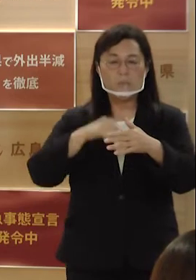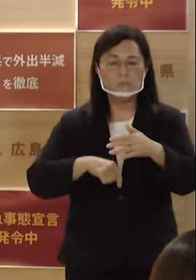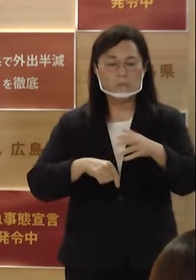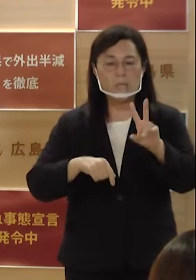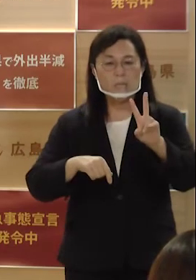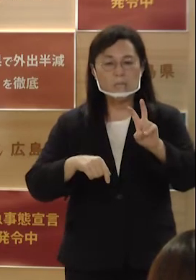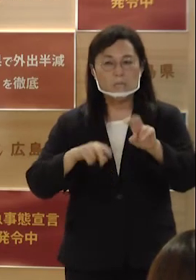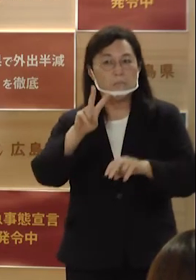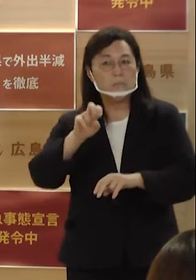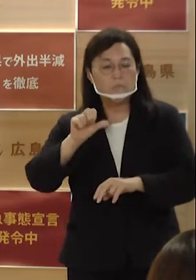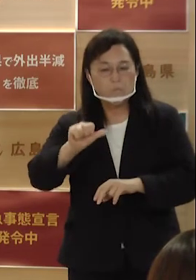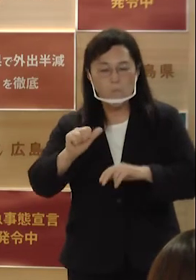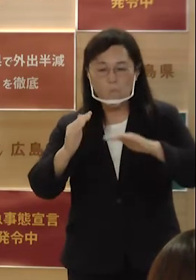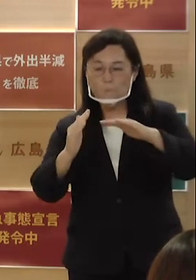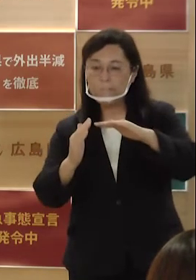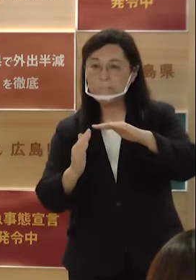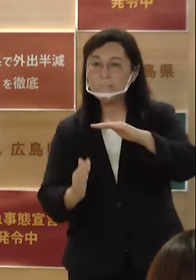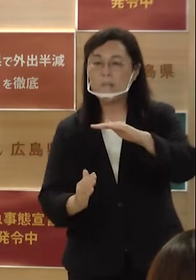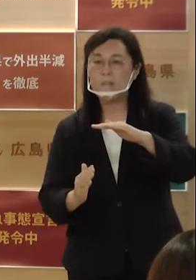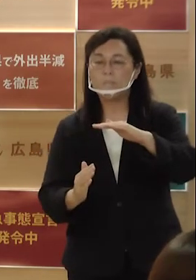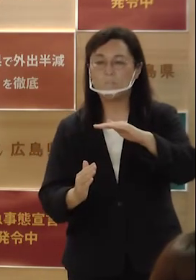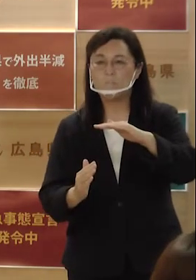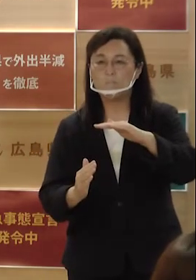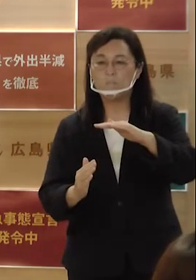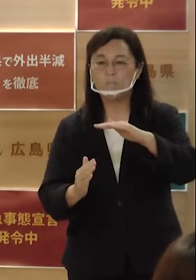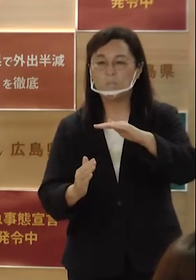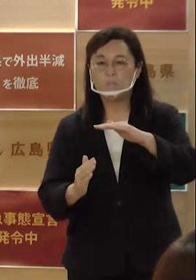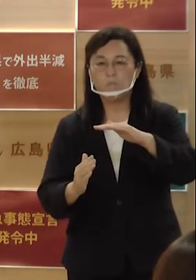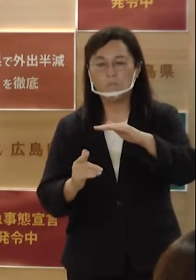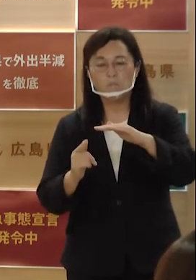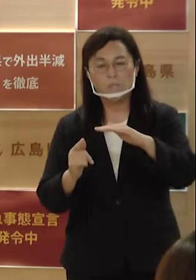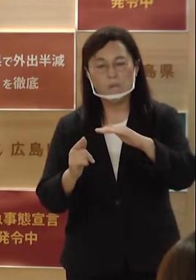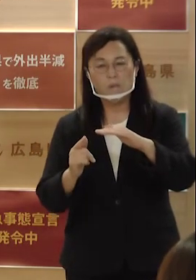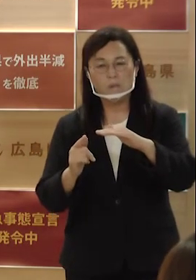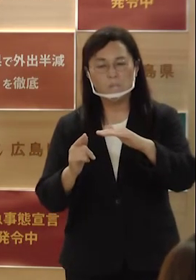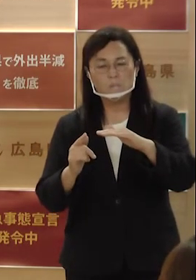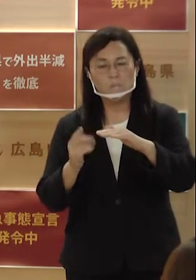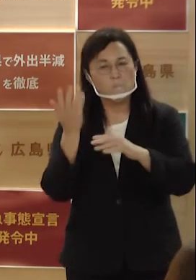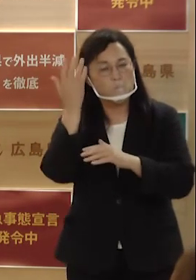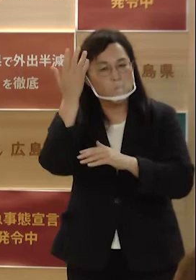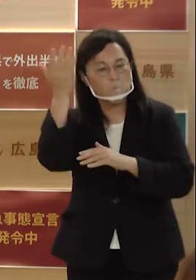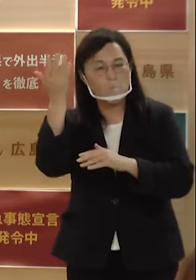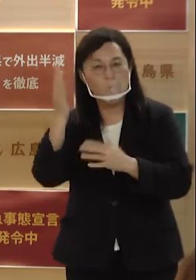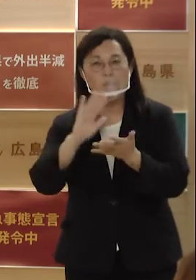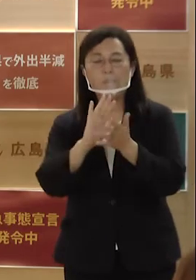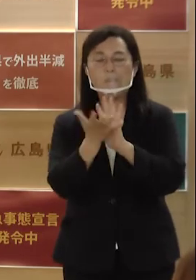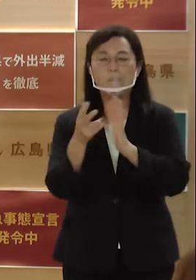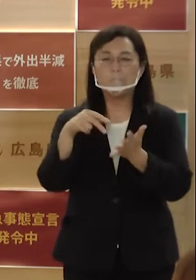見込みというのはどういったことをこう県としては予測していますか。